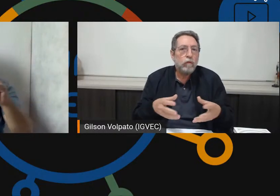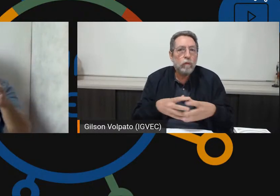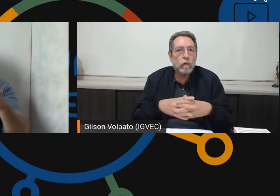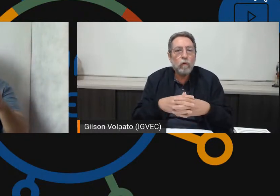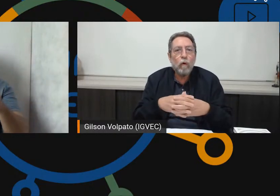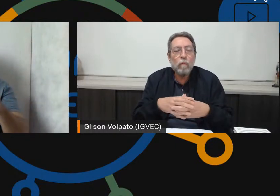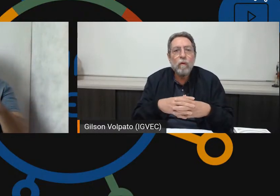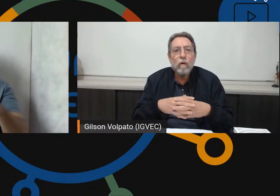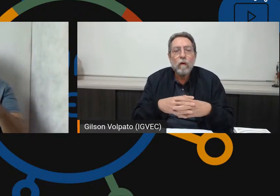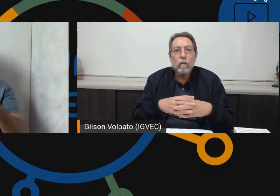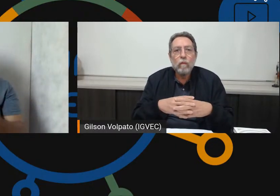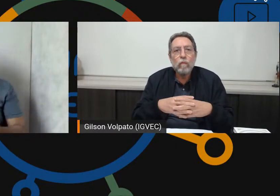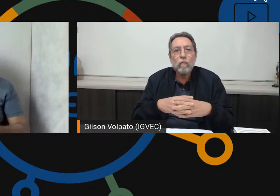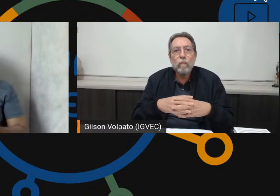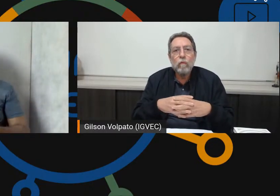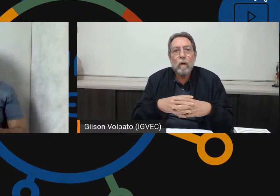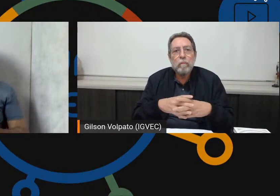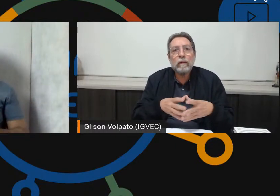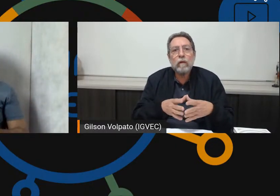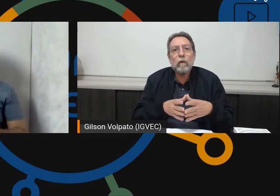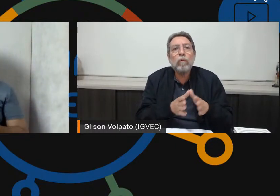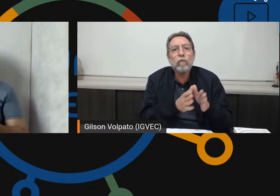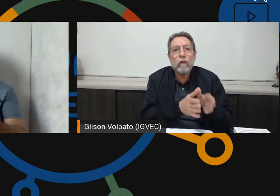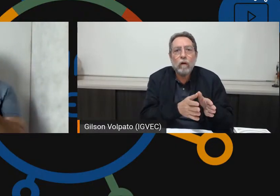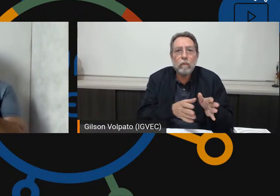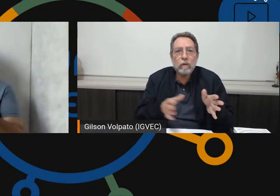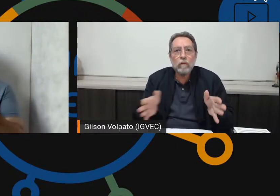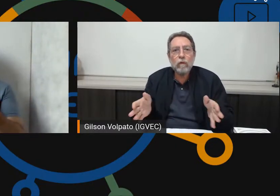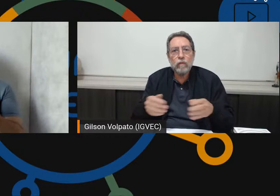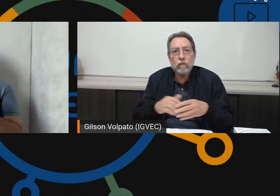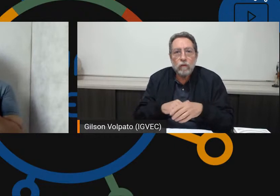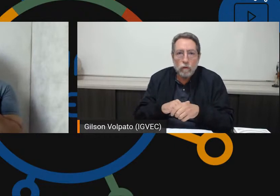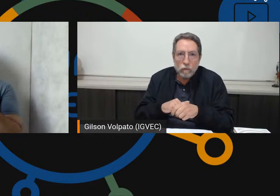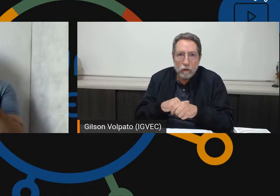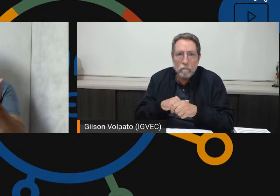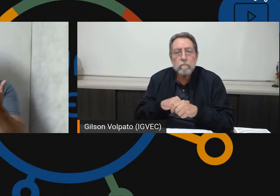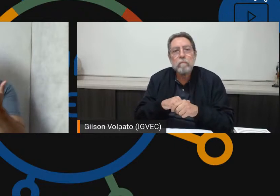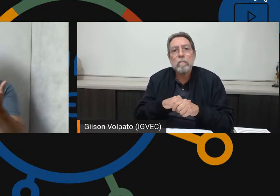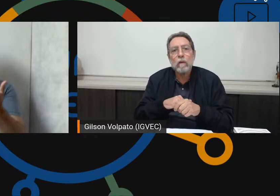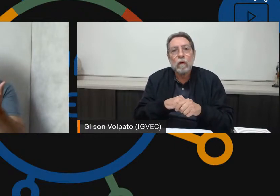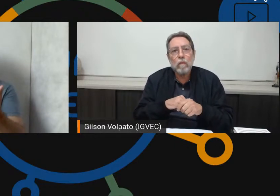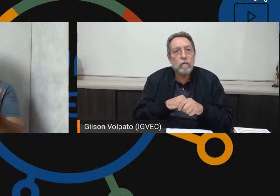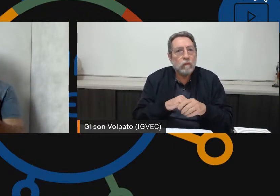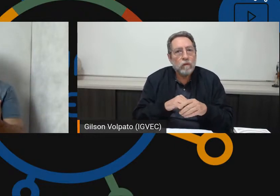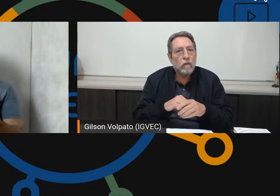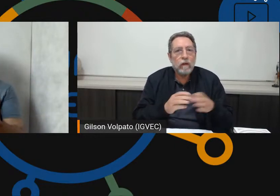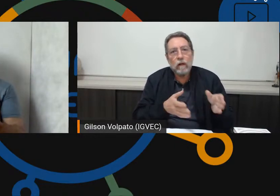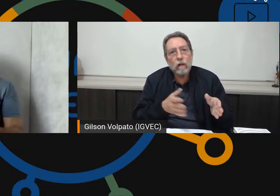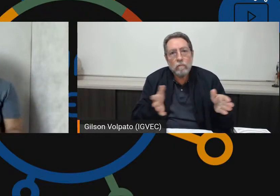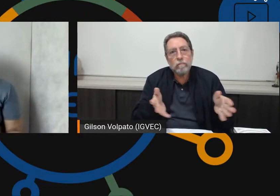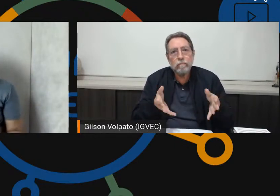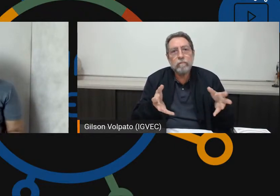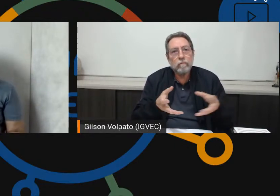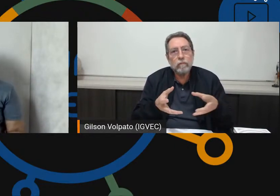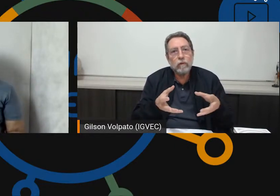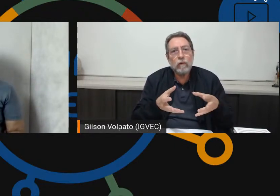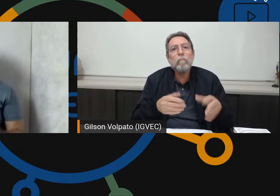redação científica como uma parte crucial da metodologia científica, uma vez que, sem